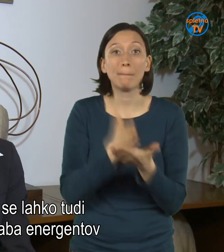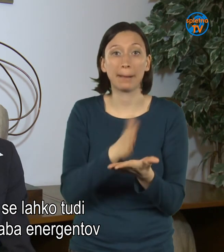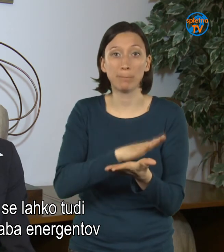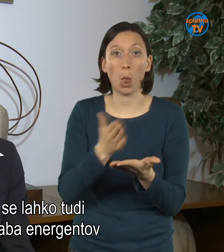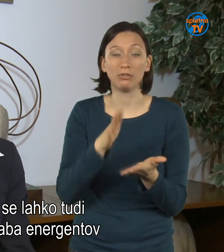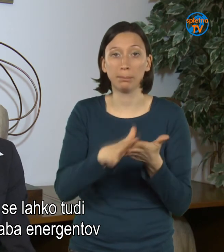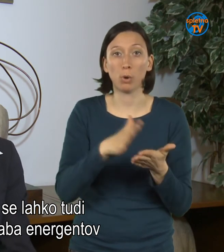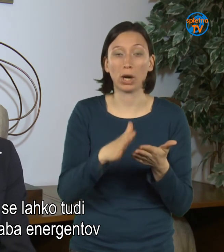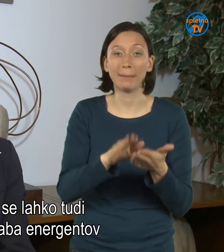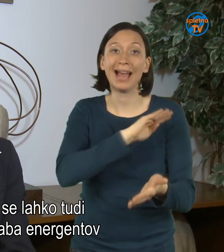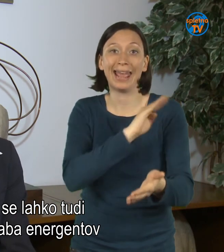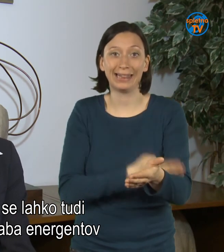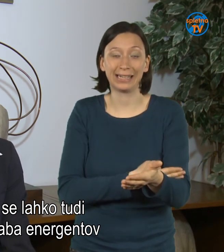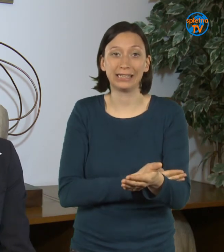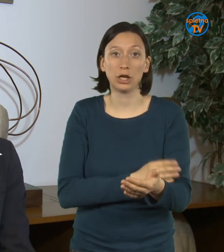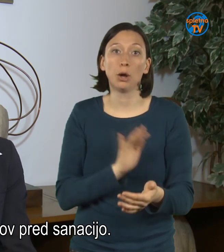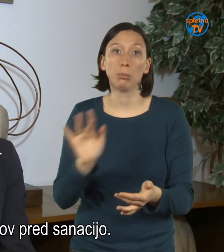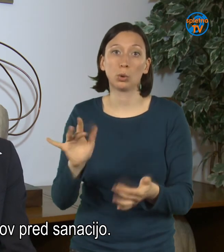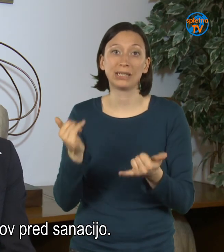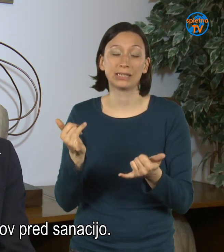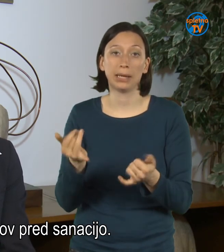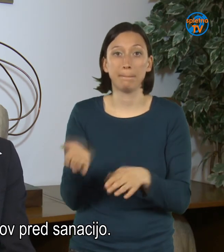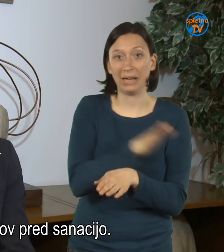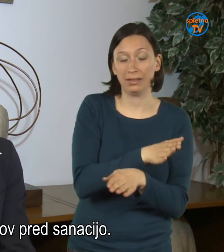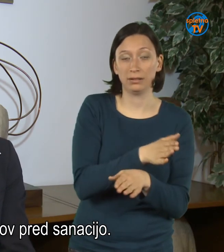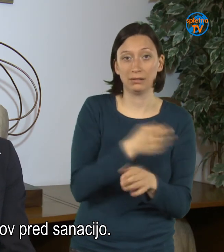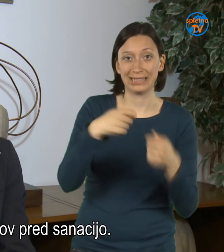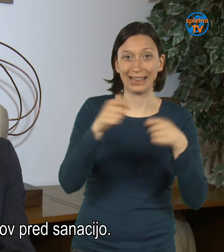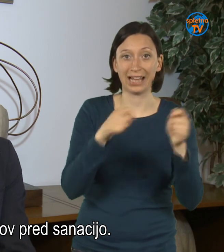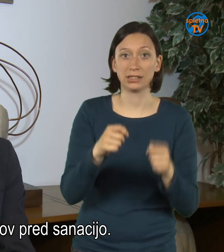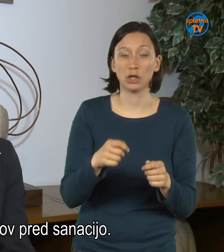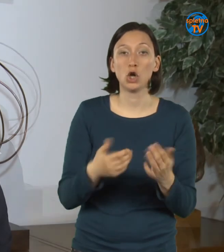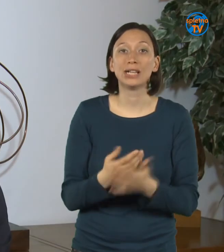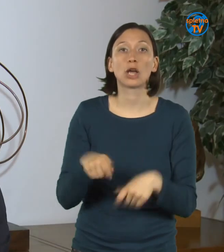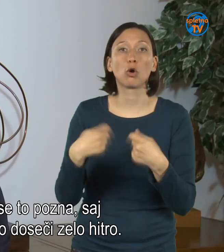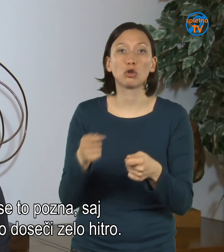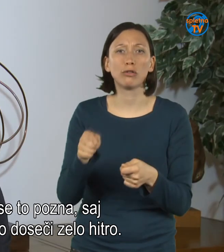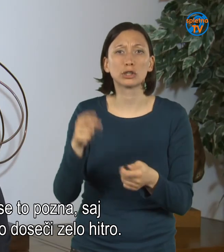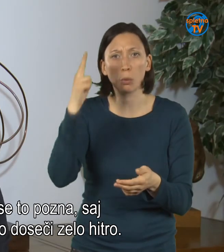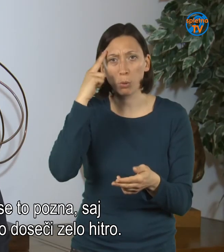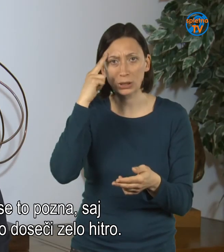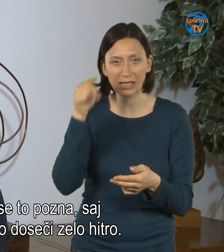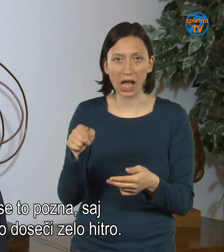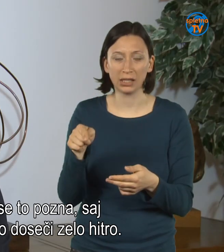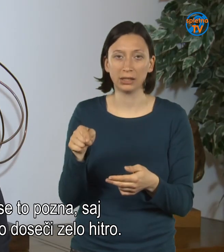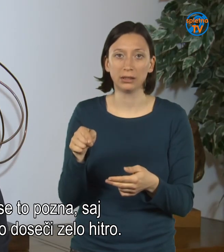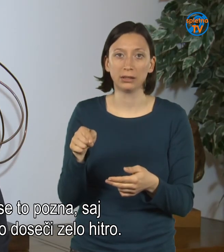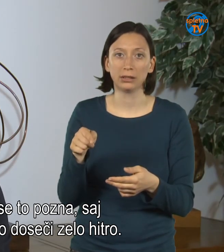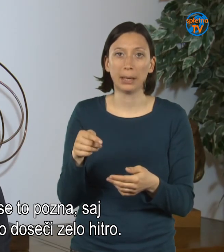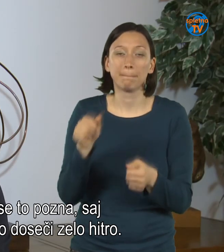tudi prepolovi poraba energentom napram stanju pred sanacijo. Zagotovo se pa to pozna,